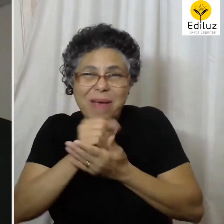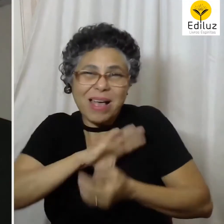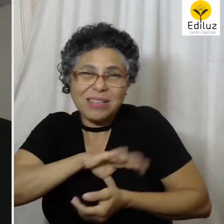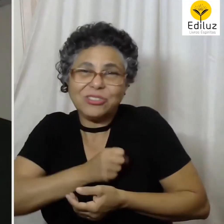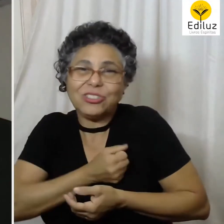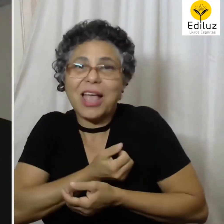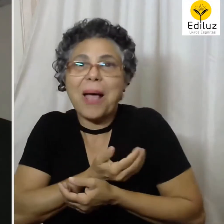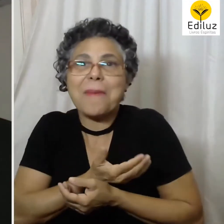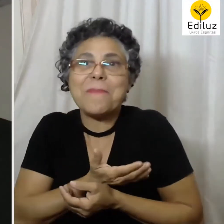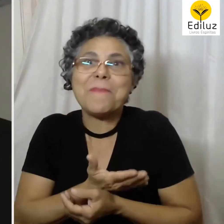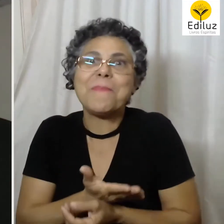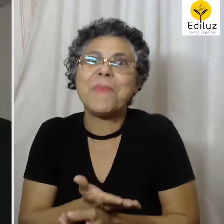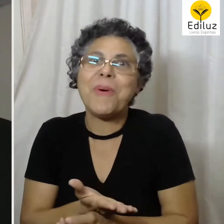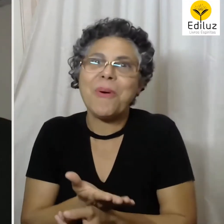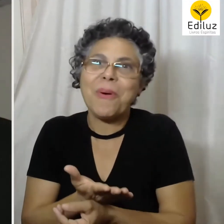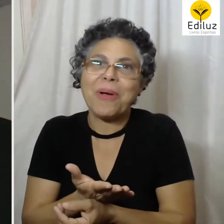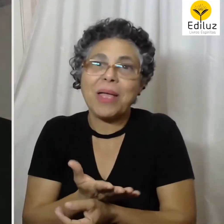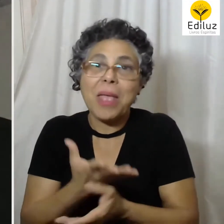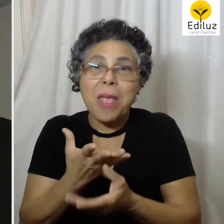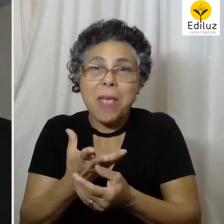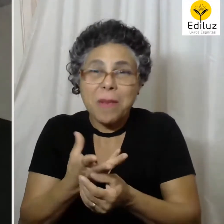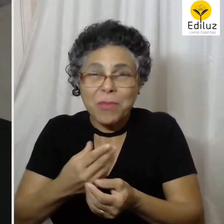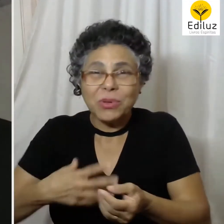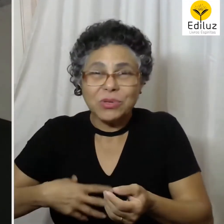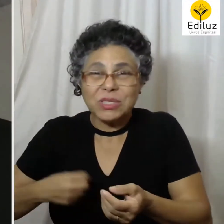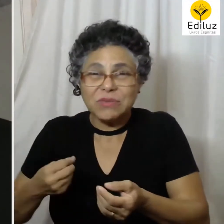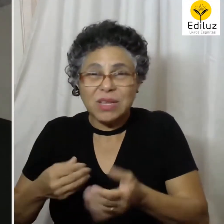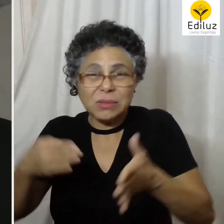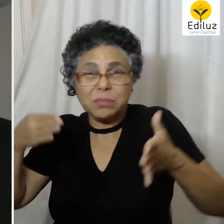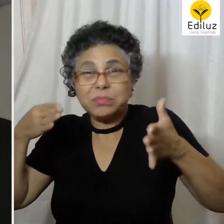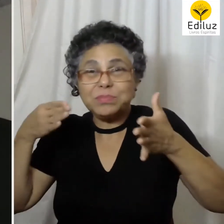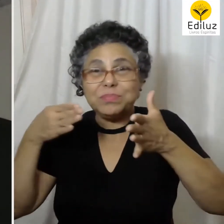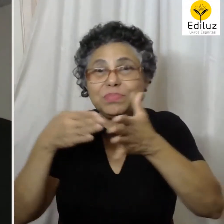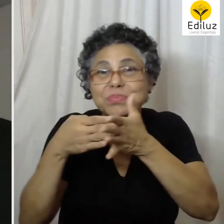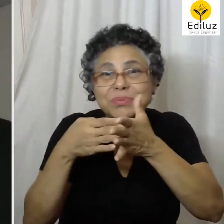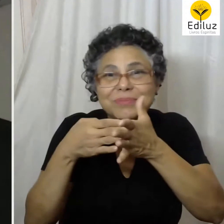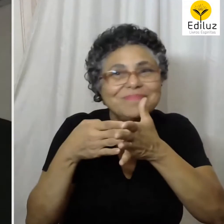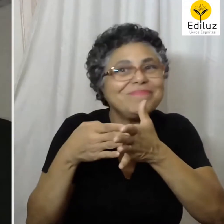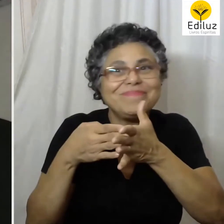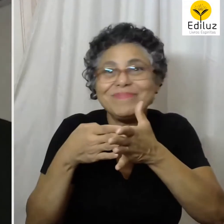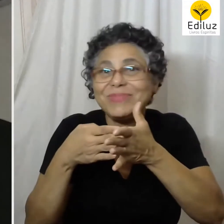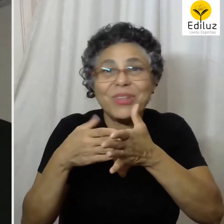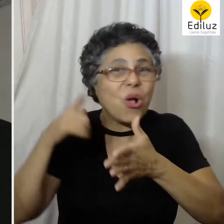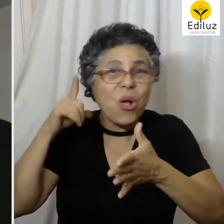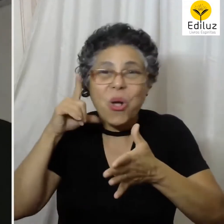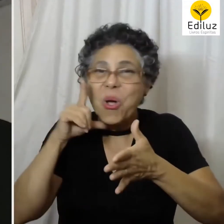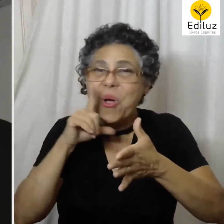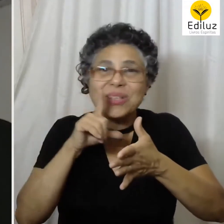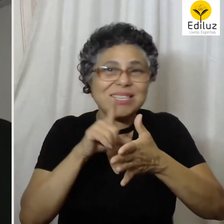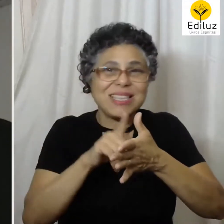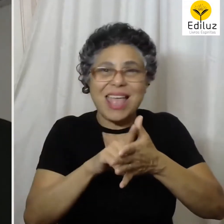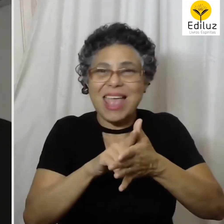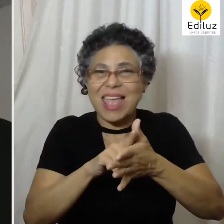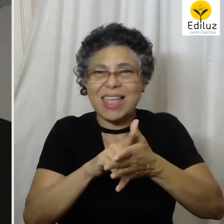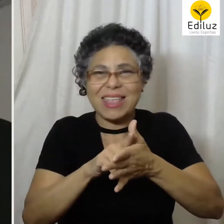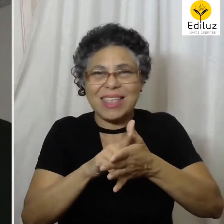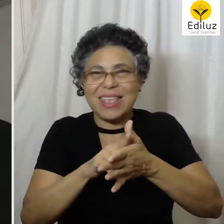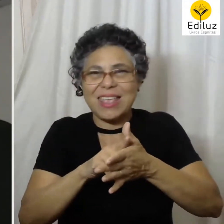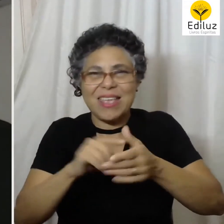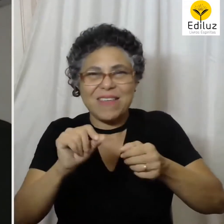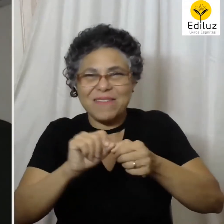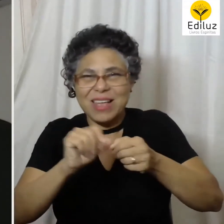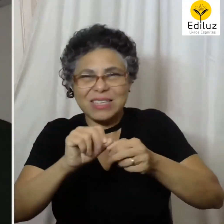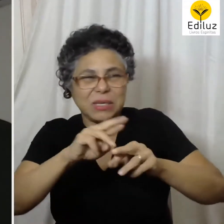esses filhos muitas vezes são impedidos, cesseados de fazerem o que